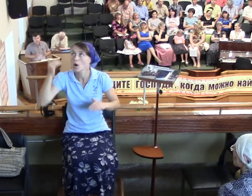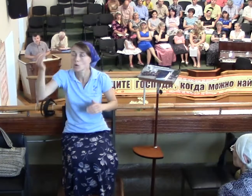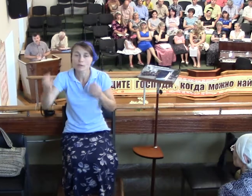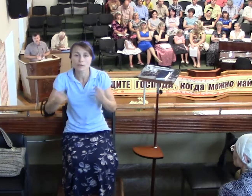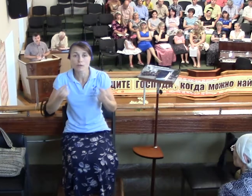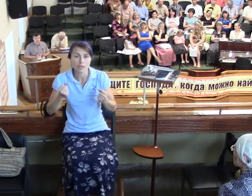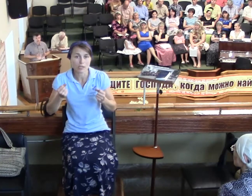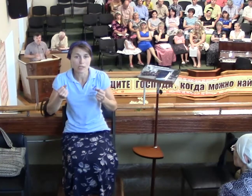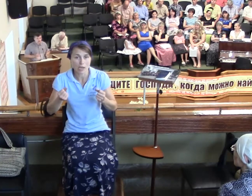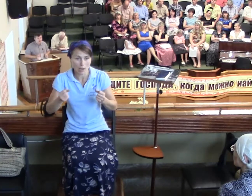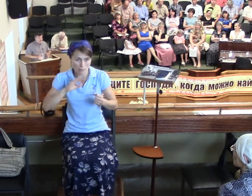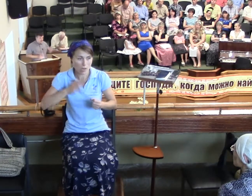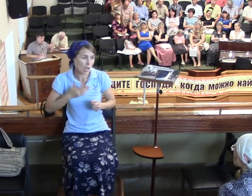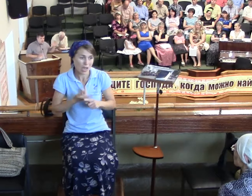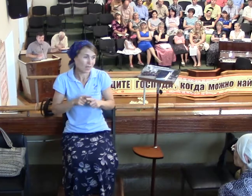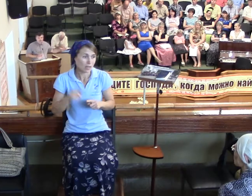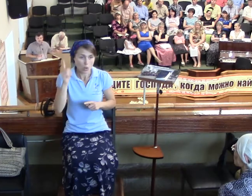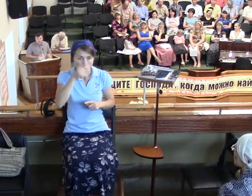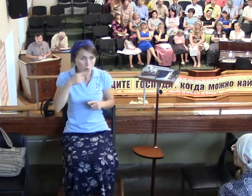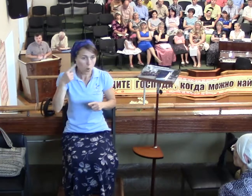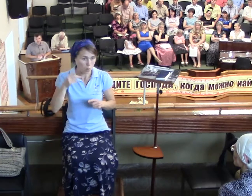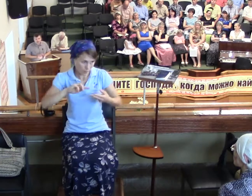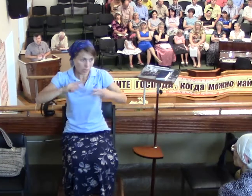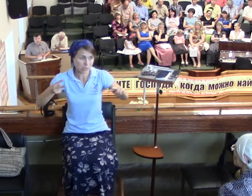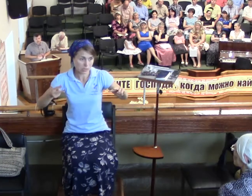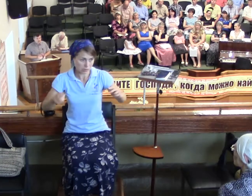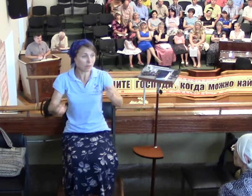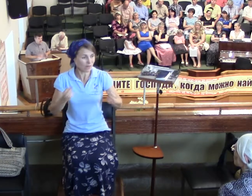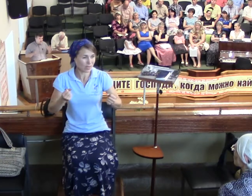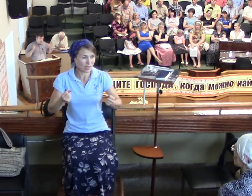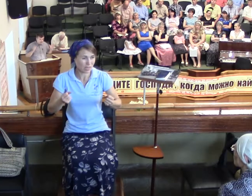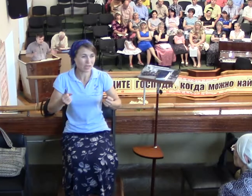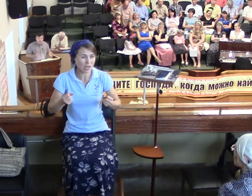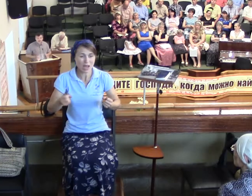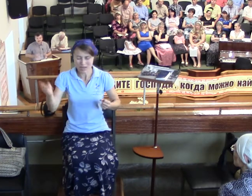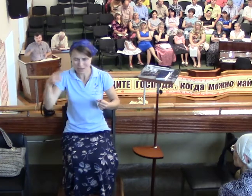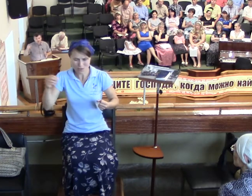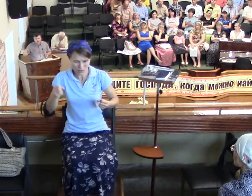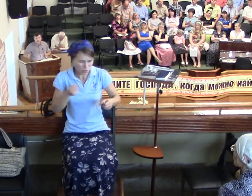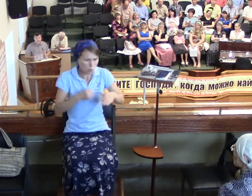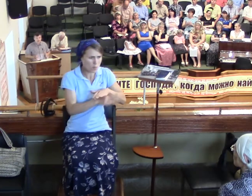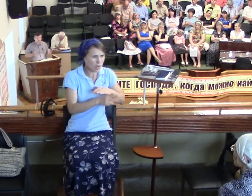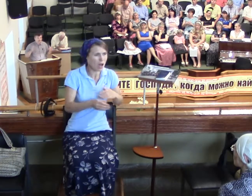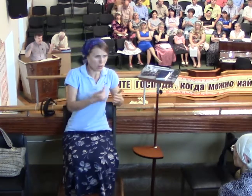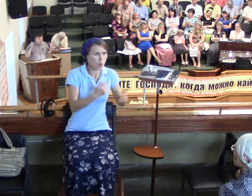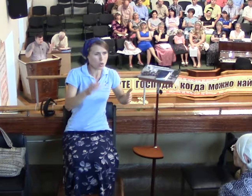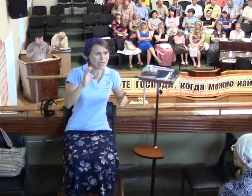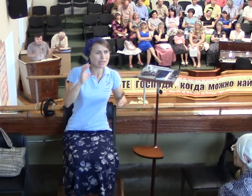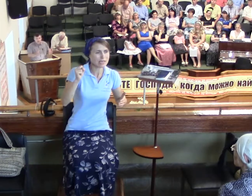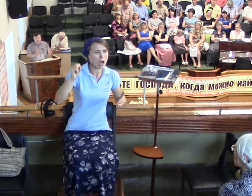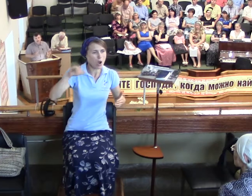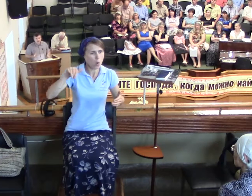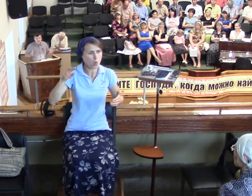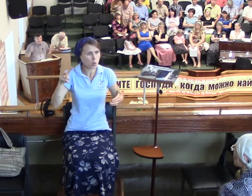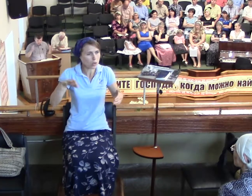Этот образ был хорошо знаком Давиду, когда он бегал там в пустыне от Саула, когда вот от Берос, когда от его армии он прятался в